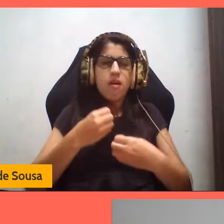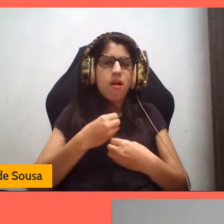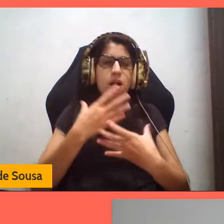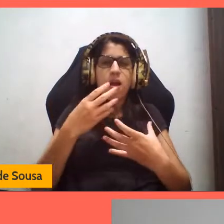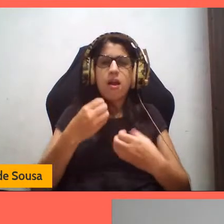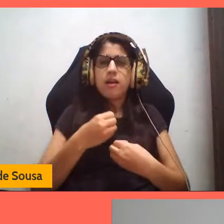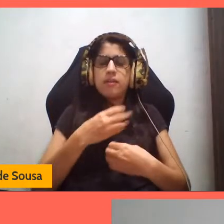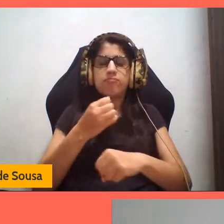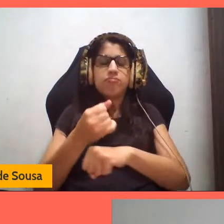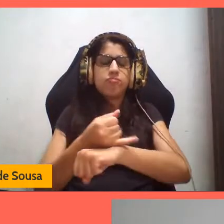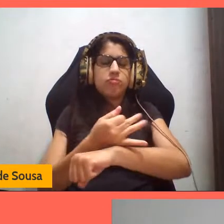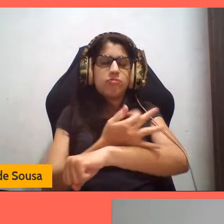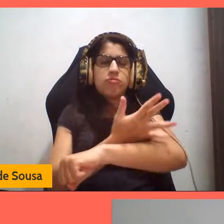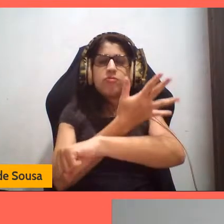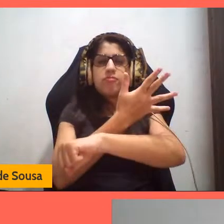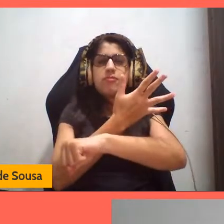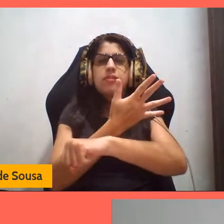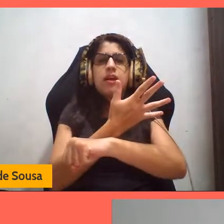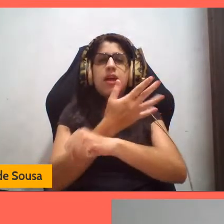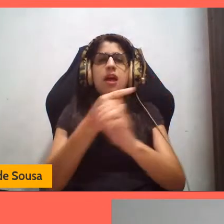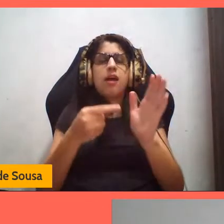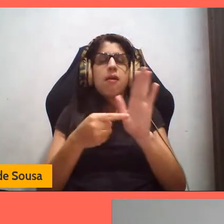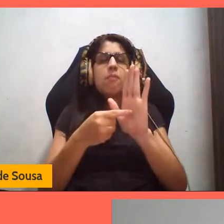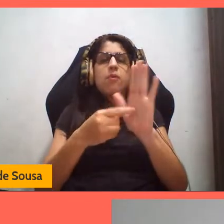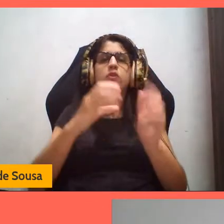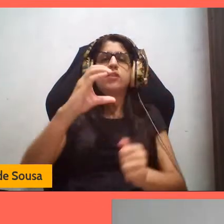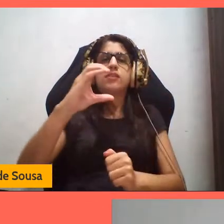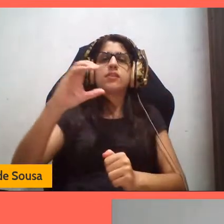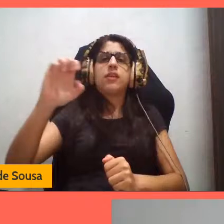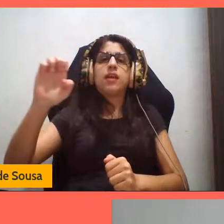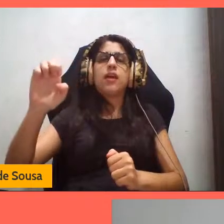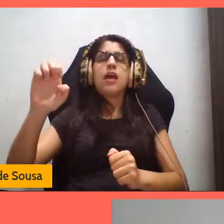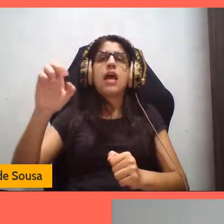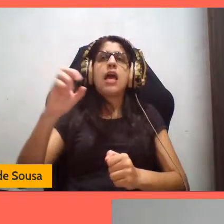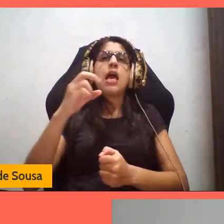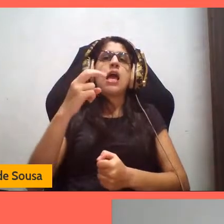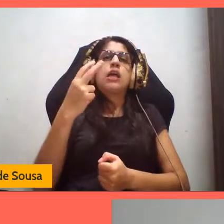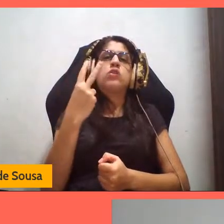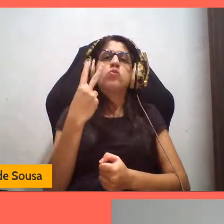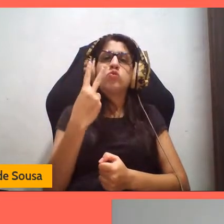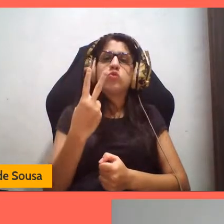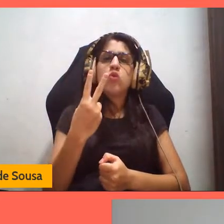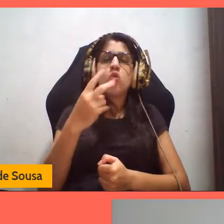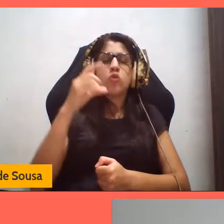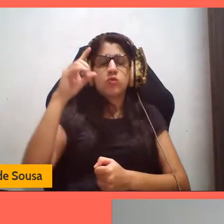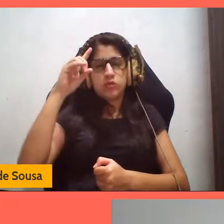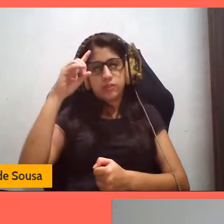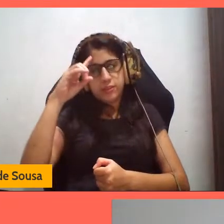nessa mostra CE. Dois dias bastante